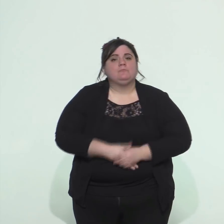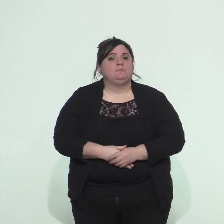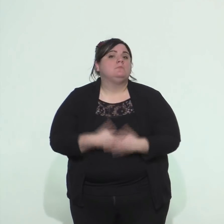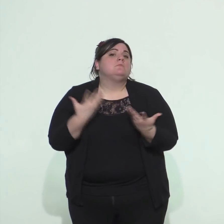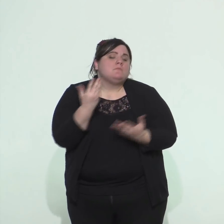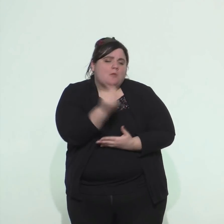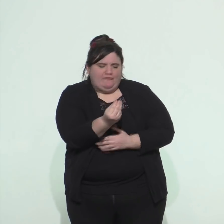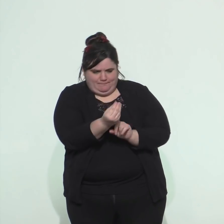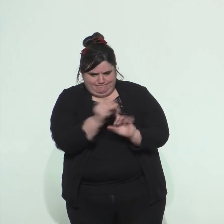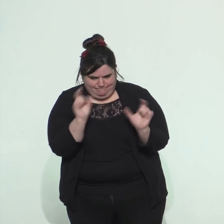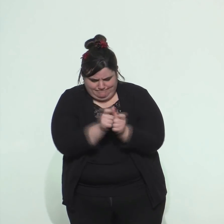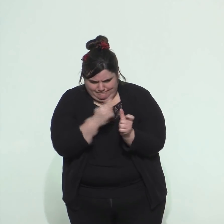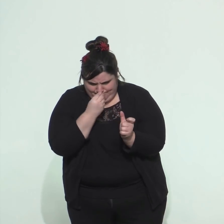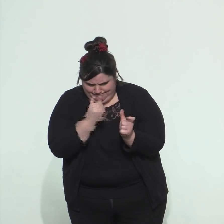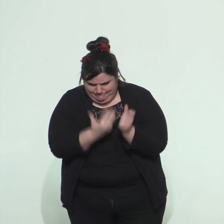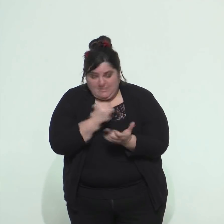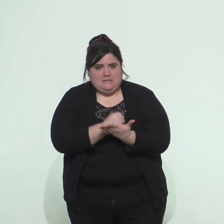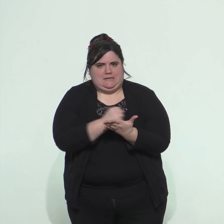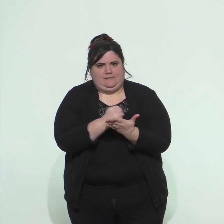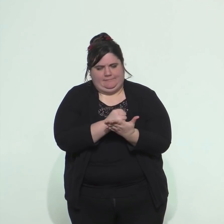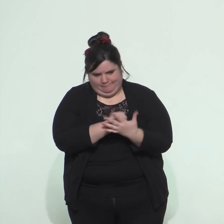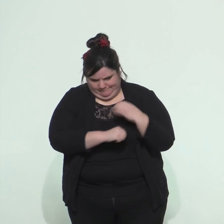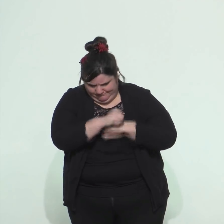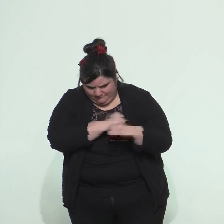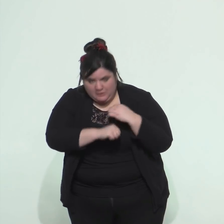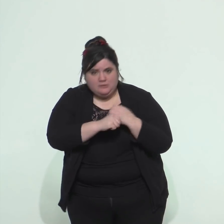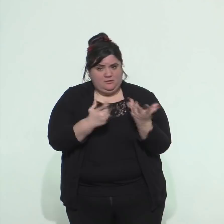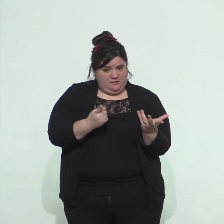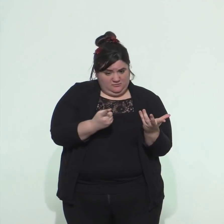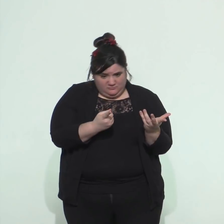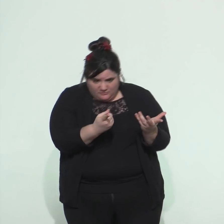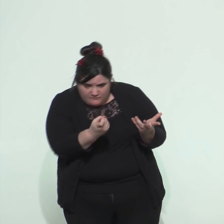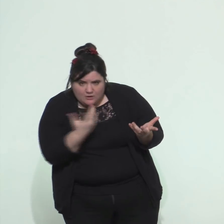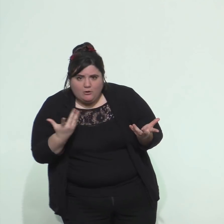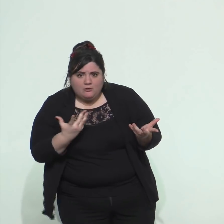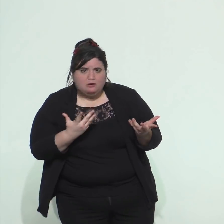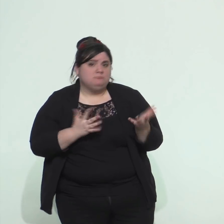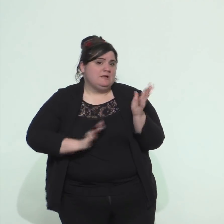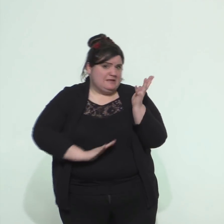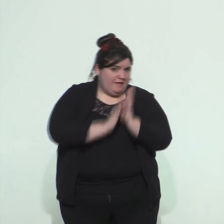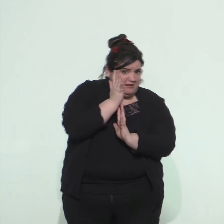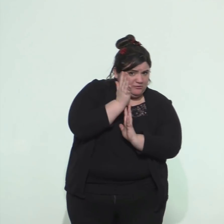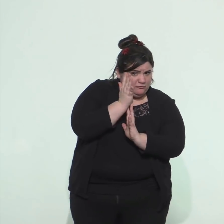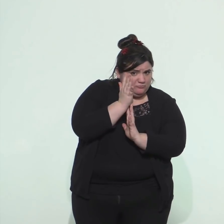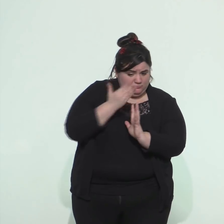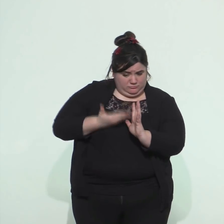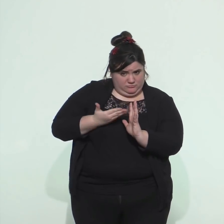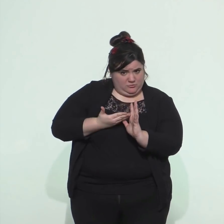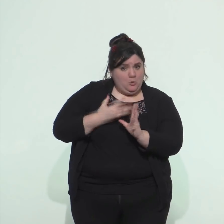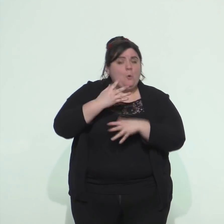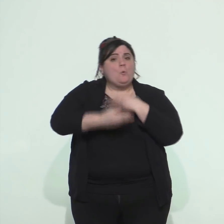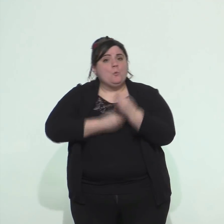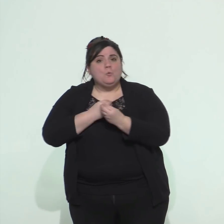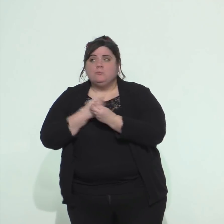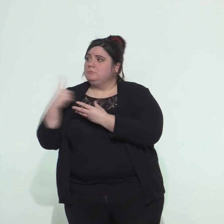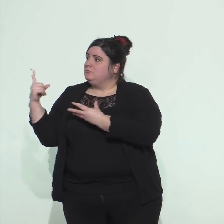tests pour savoir si c'est l'infection elle-même qui est en cause, si c'est une réaction, comme on dit, post-infectieuse, c'est-à-dire une réaction à distance